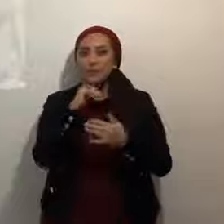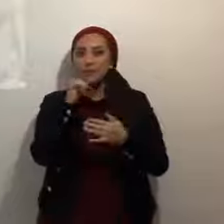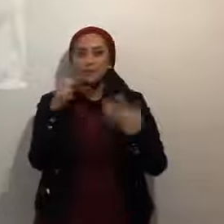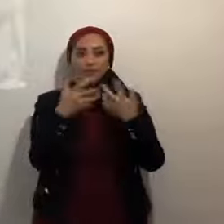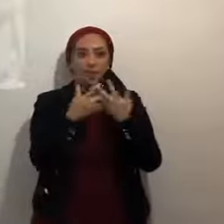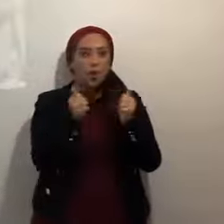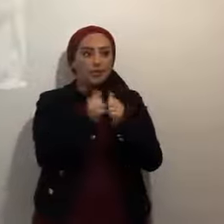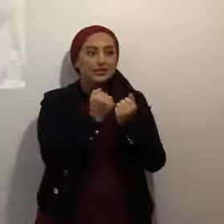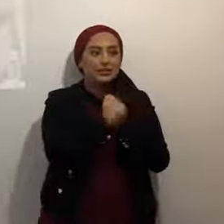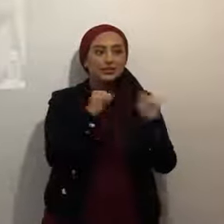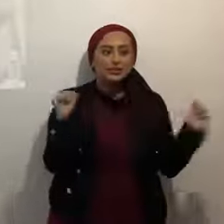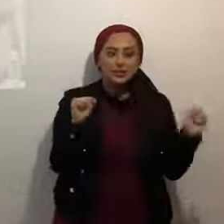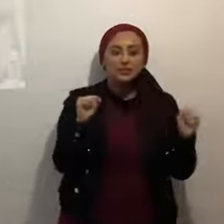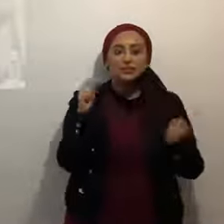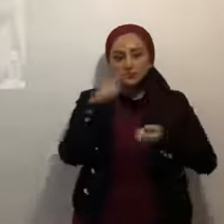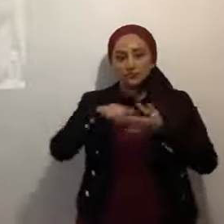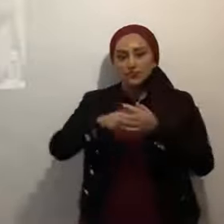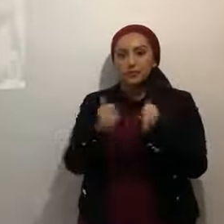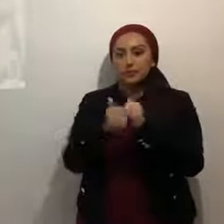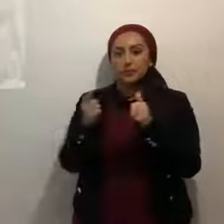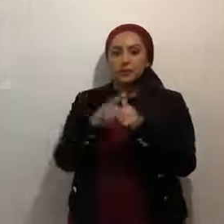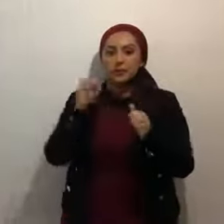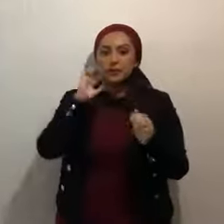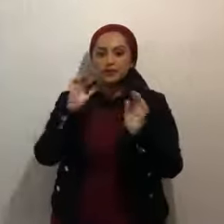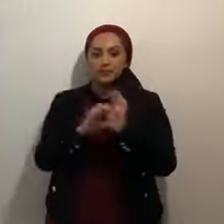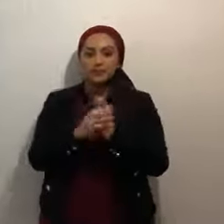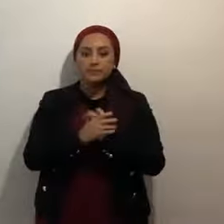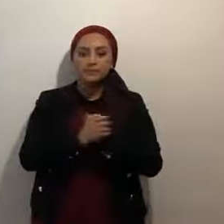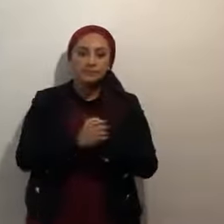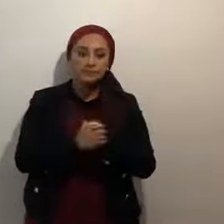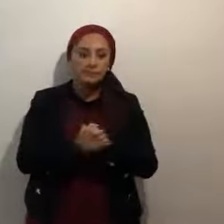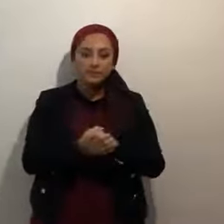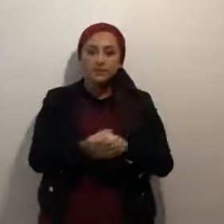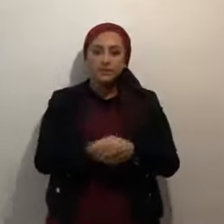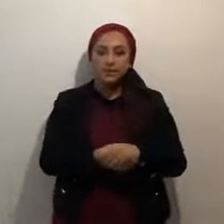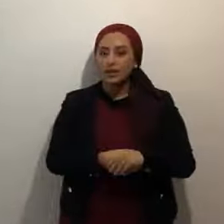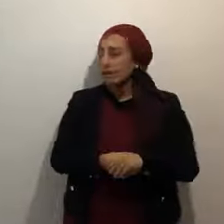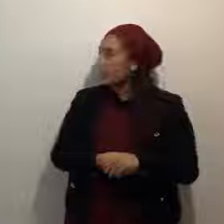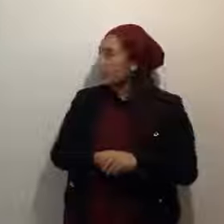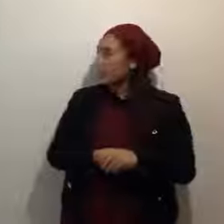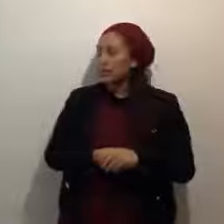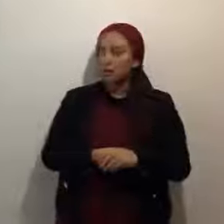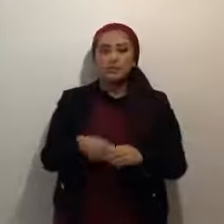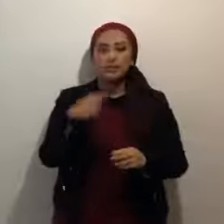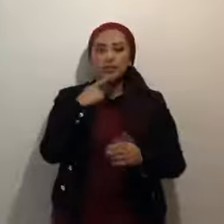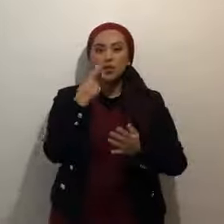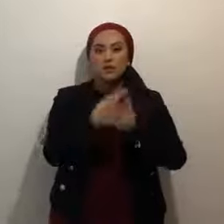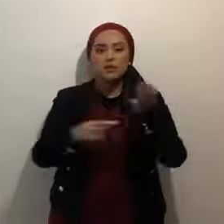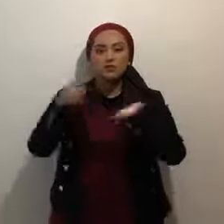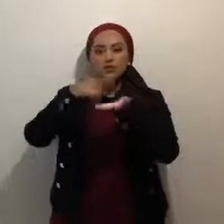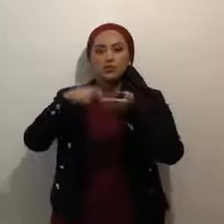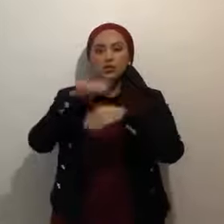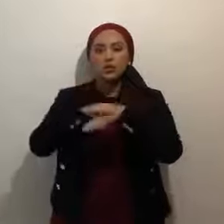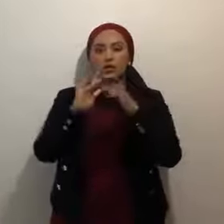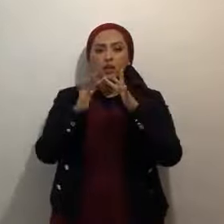salvación. Vamos a empezar con la primera diapositiva. Esta diapositiva dice, ¿qué busca en internet el mundo hoy?